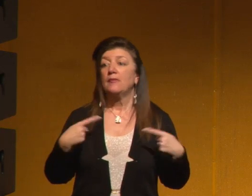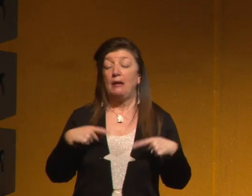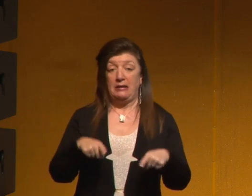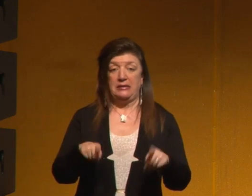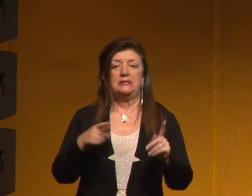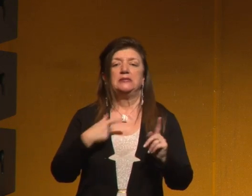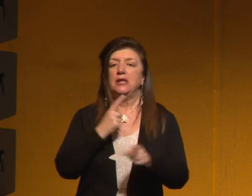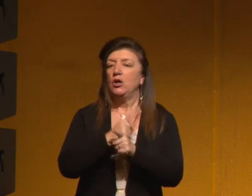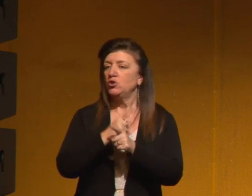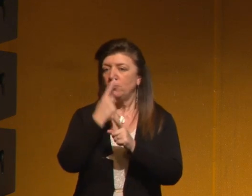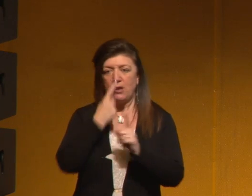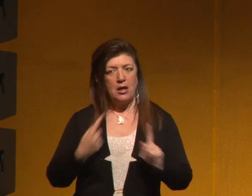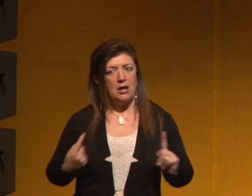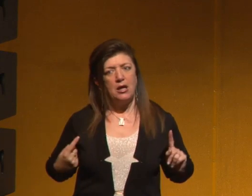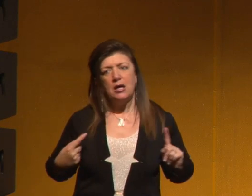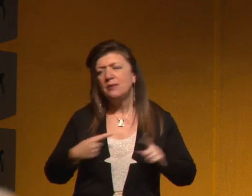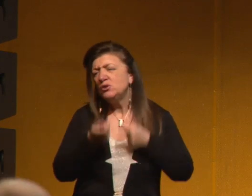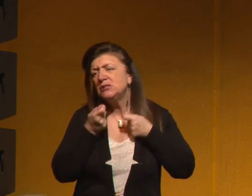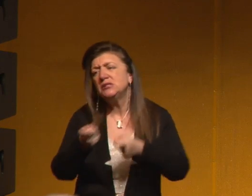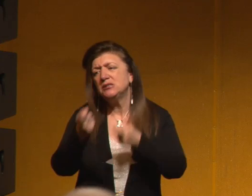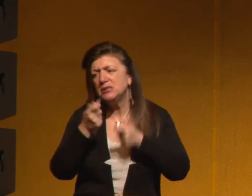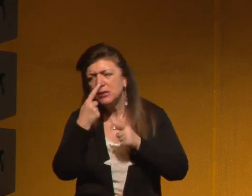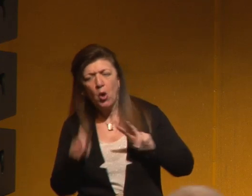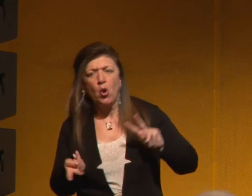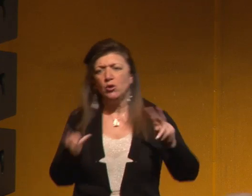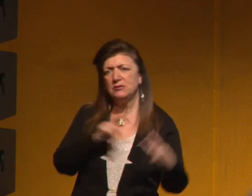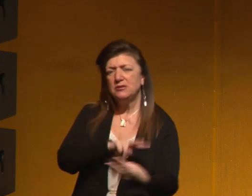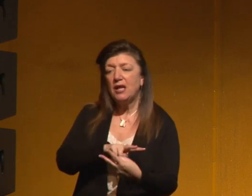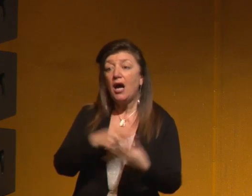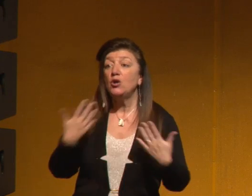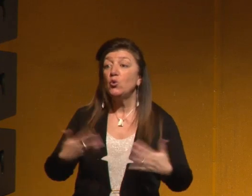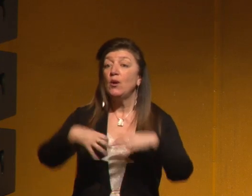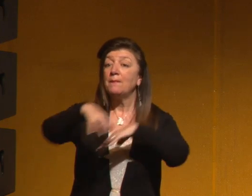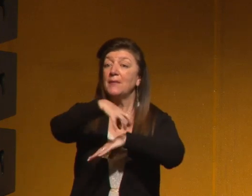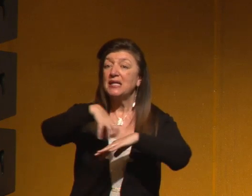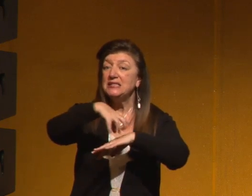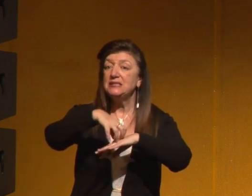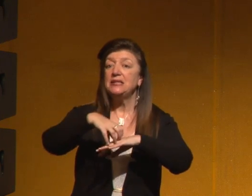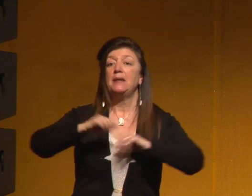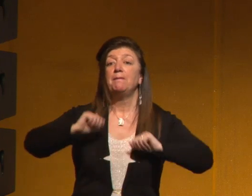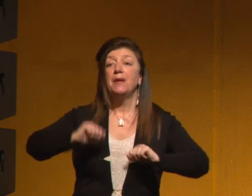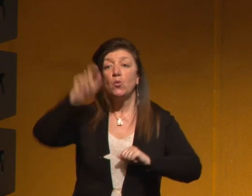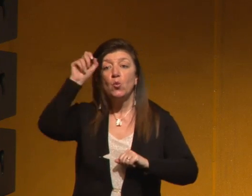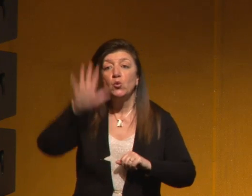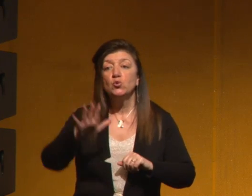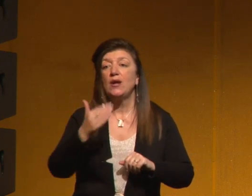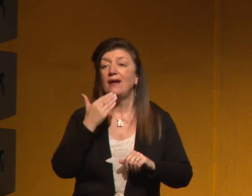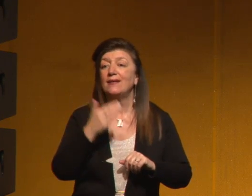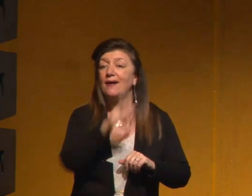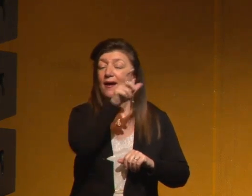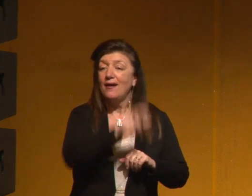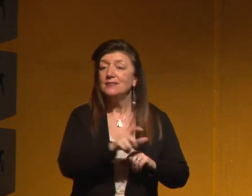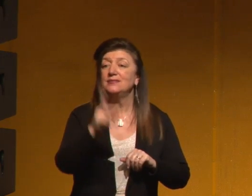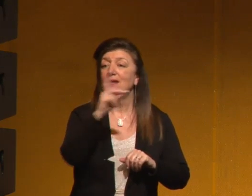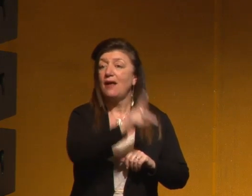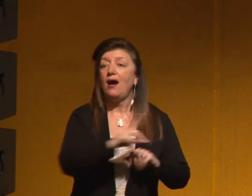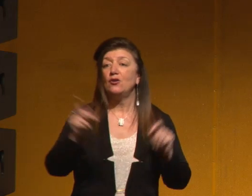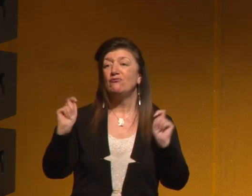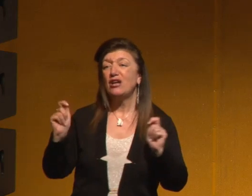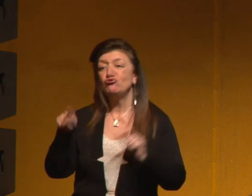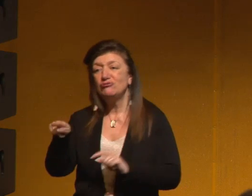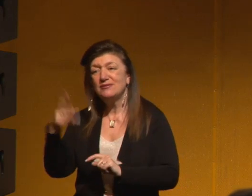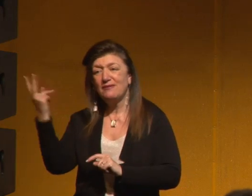questa tendenza il ministero dei beni culturali e qui ringrazio dario franceschini per essere qui per tutto